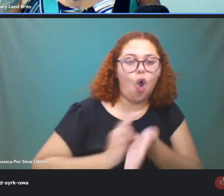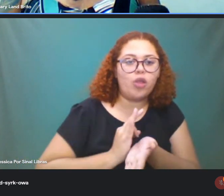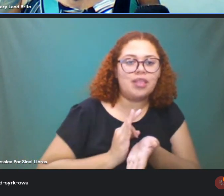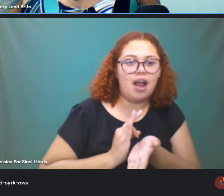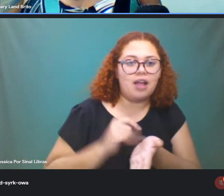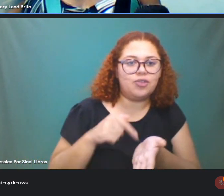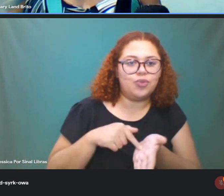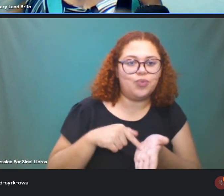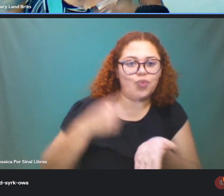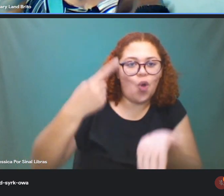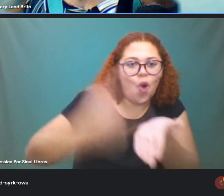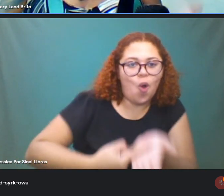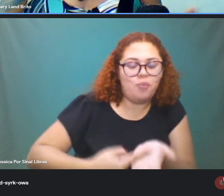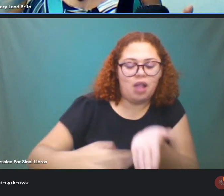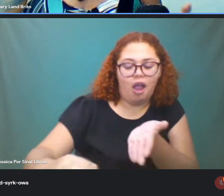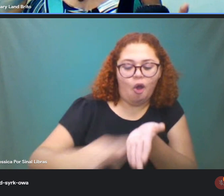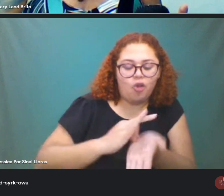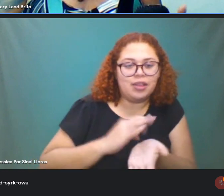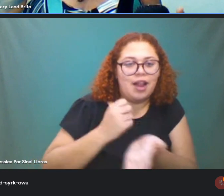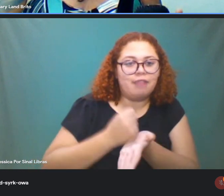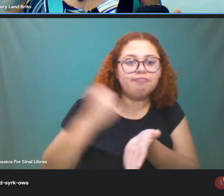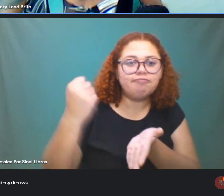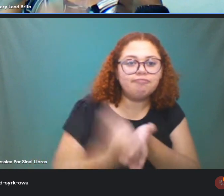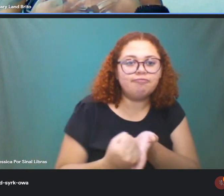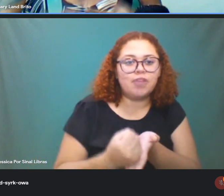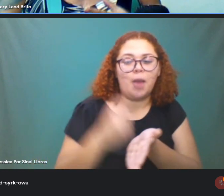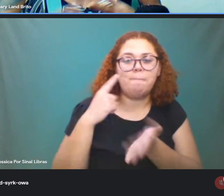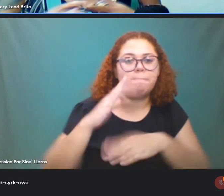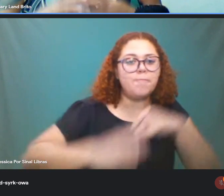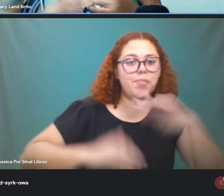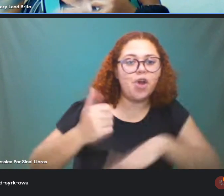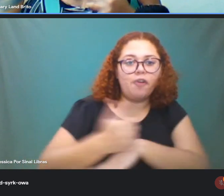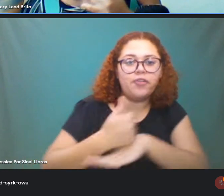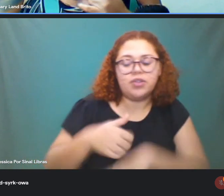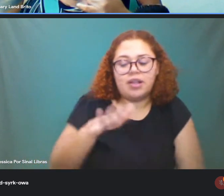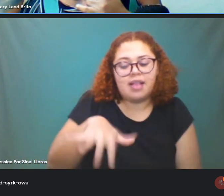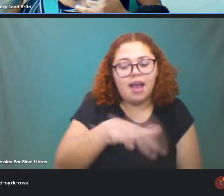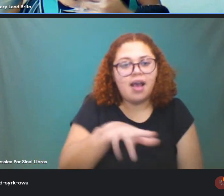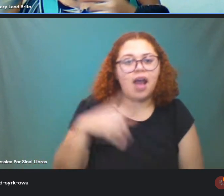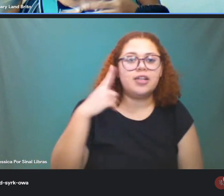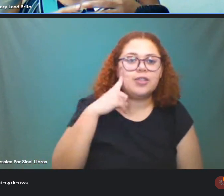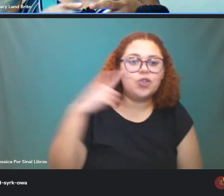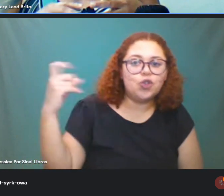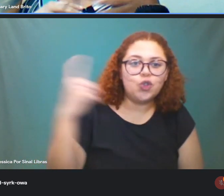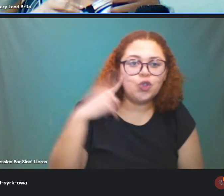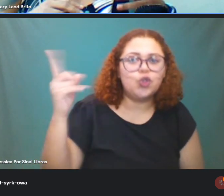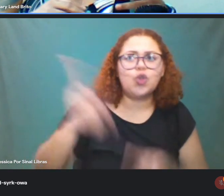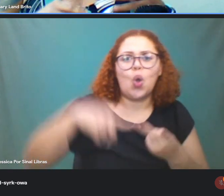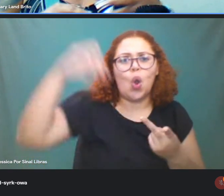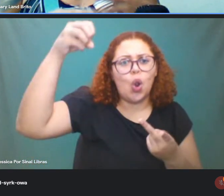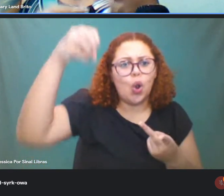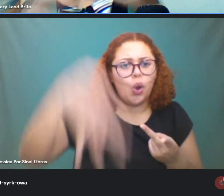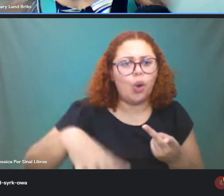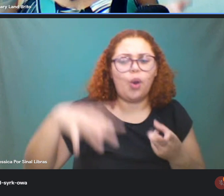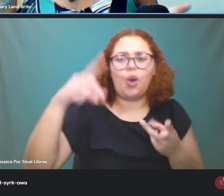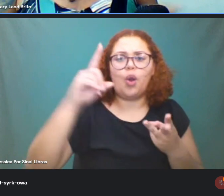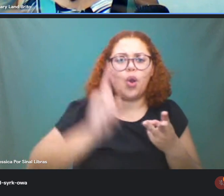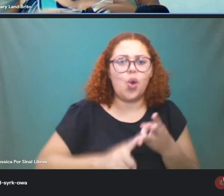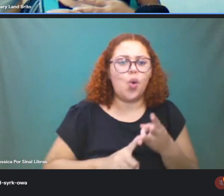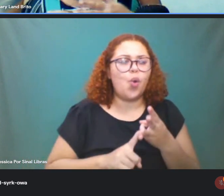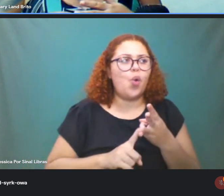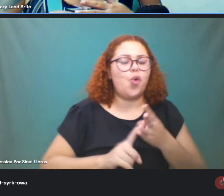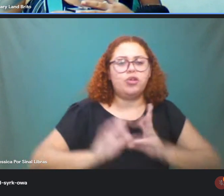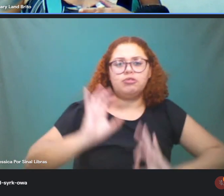de equipamento, contratar os profissionais que forem precisos, tá? Desde produtor, produtora cultural... É, cerimonialista,